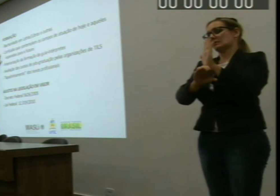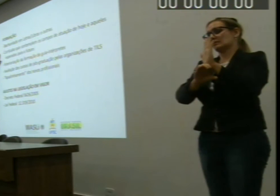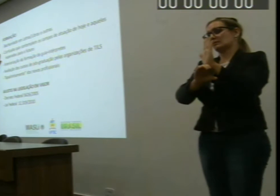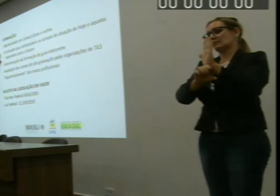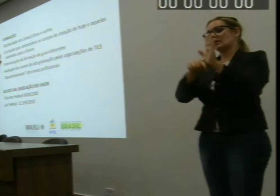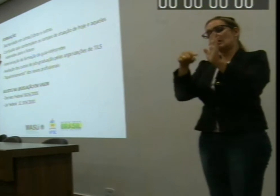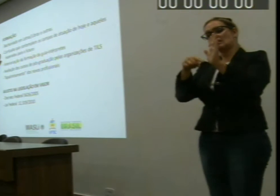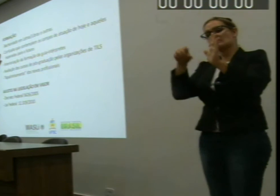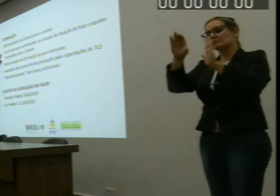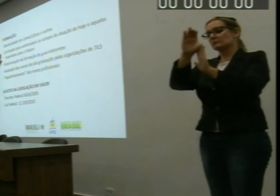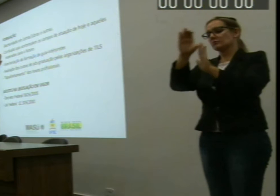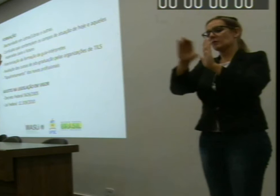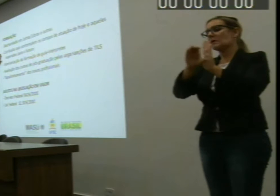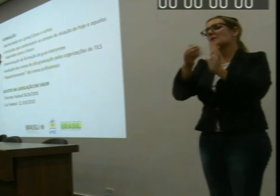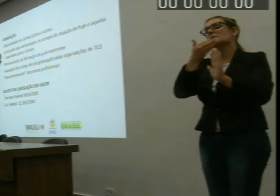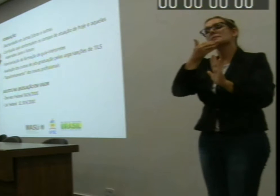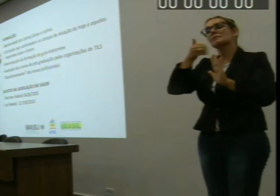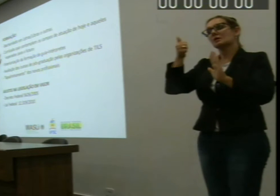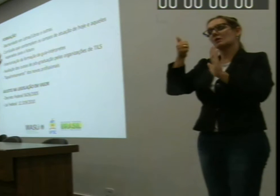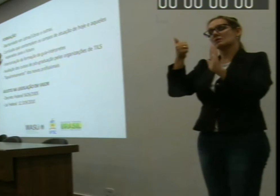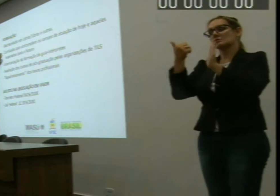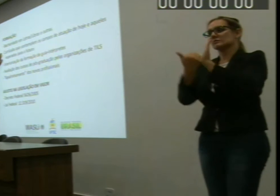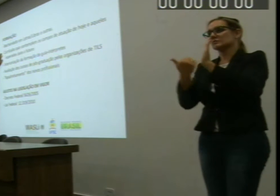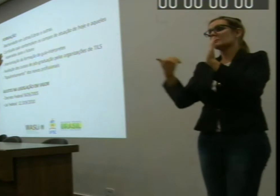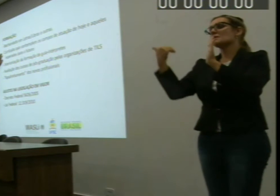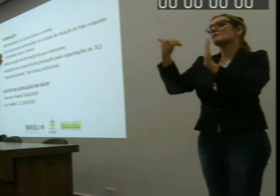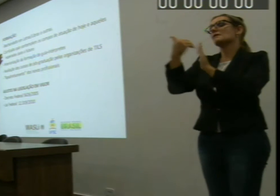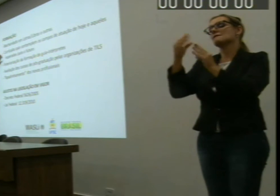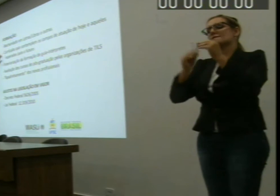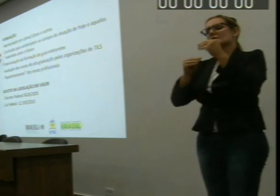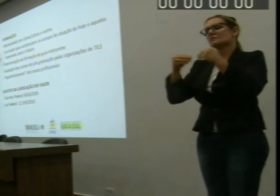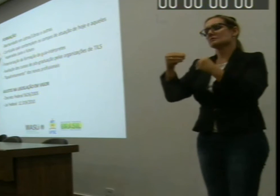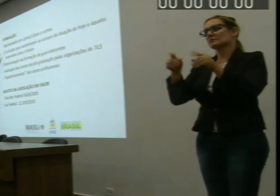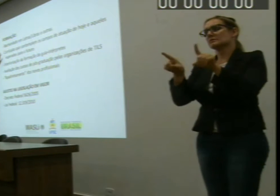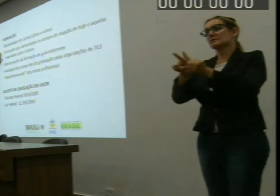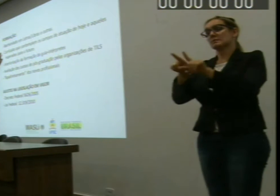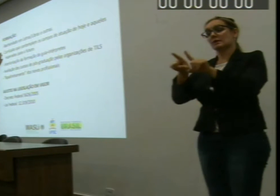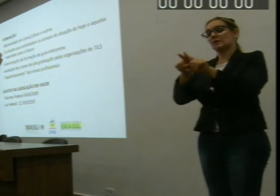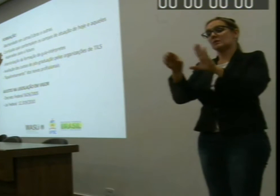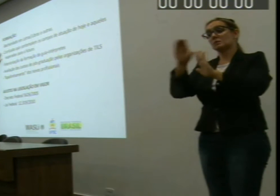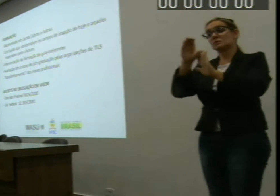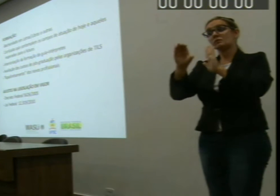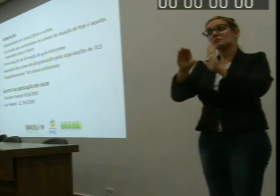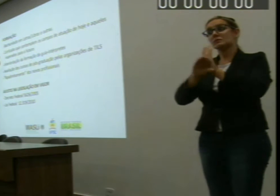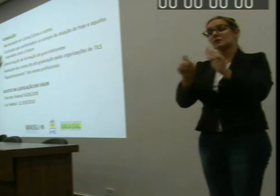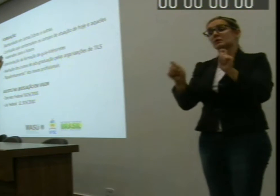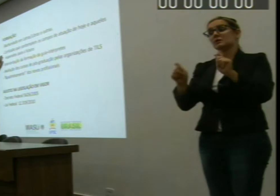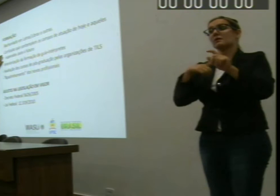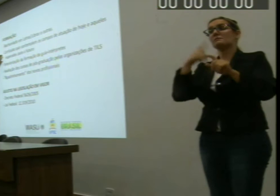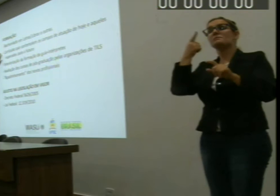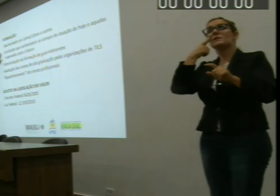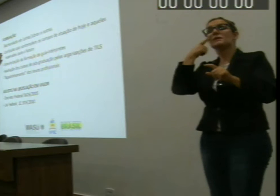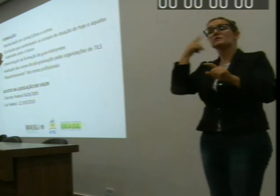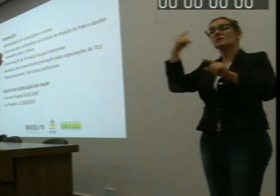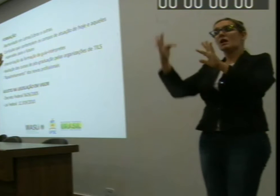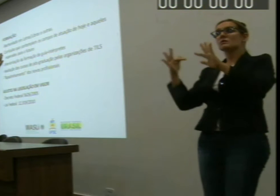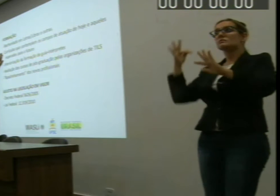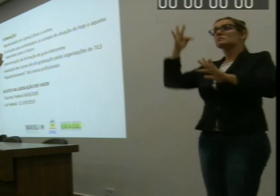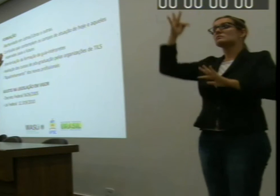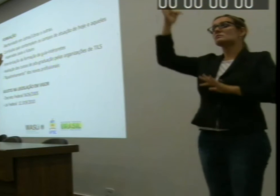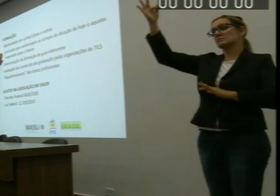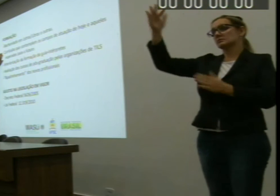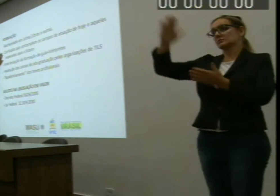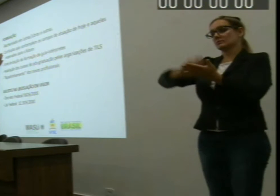eh agradáveis currículos mais flexíveis currículos que atendam as necessidades do futuro da interpretação e da